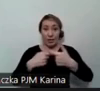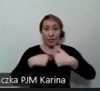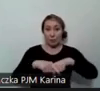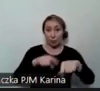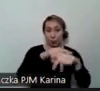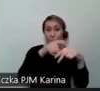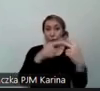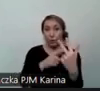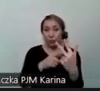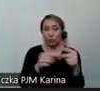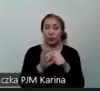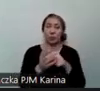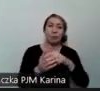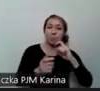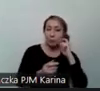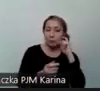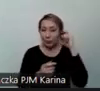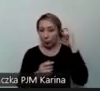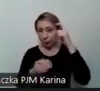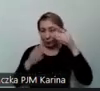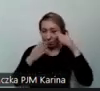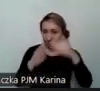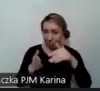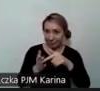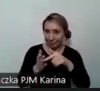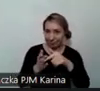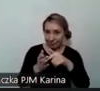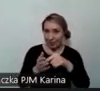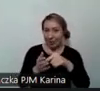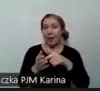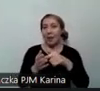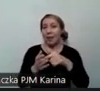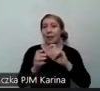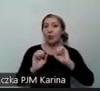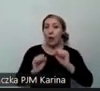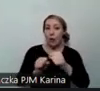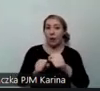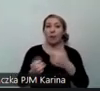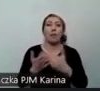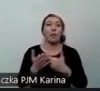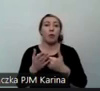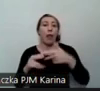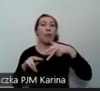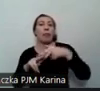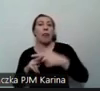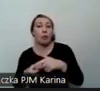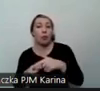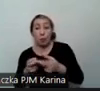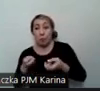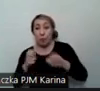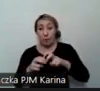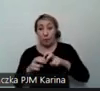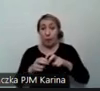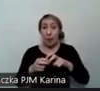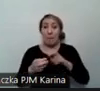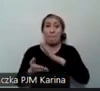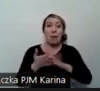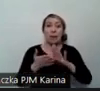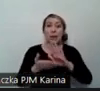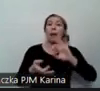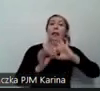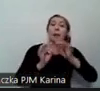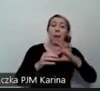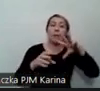takim spiritus movem z całego przedsięwzięcia, dlatego że narzędzie nie powstałoby, gdybyśmy w tym zespole nie mieli